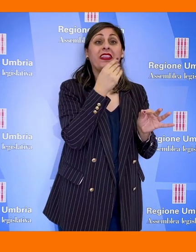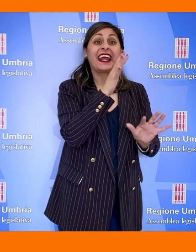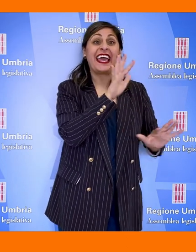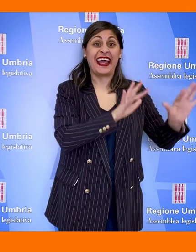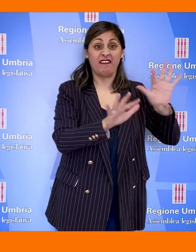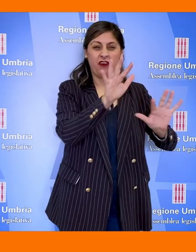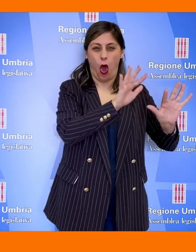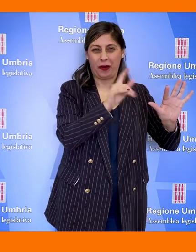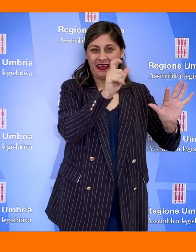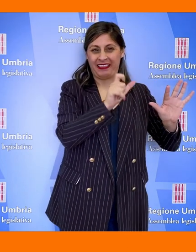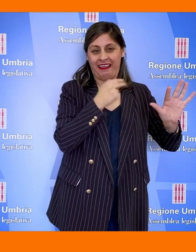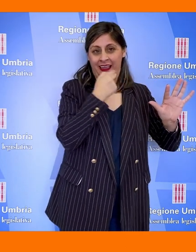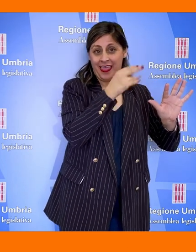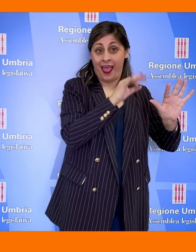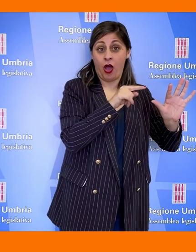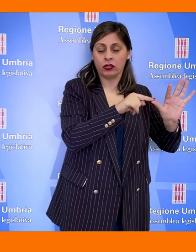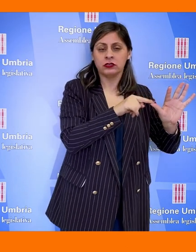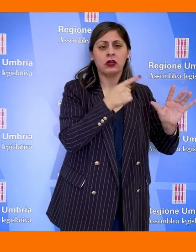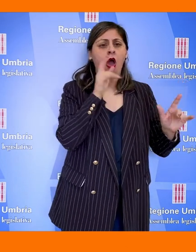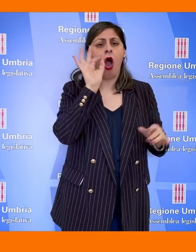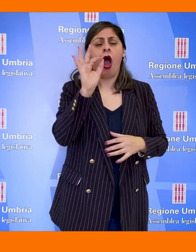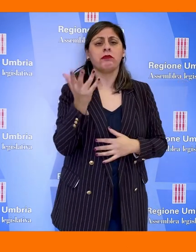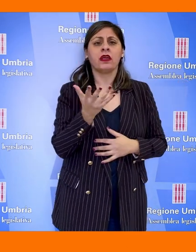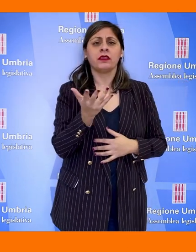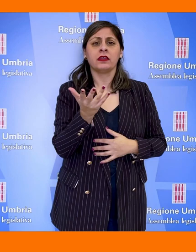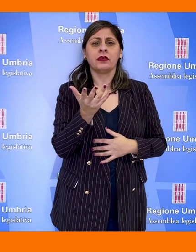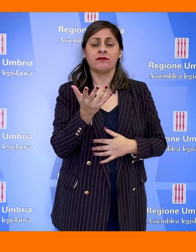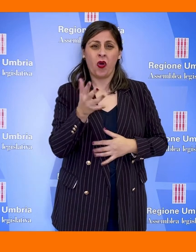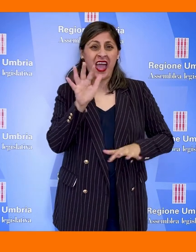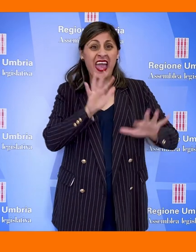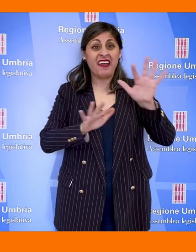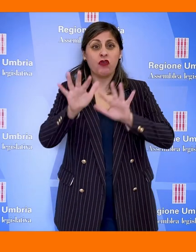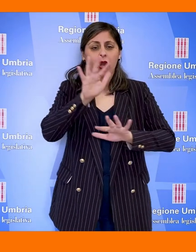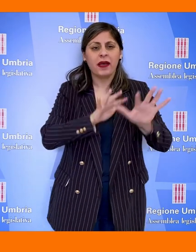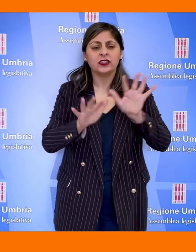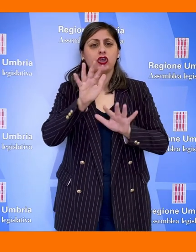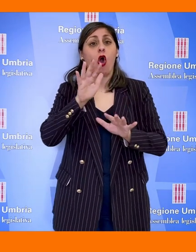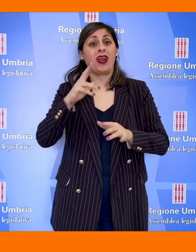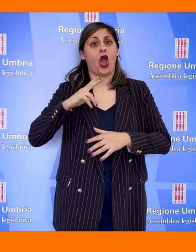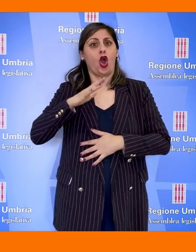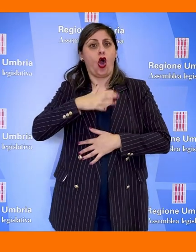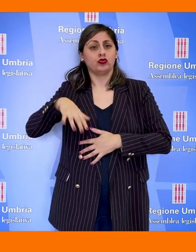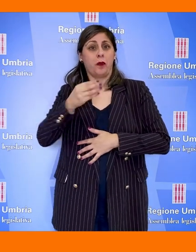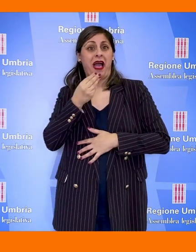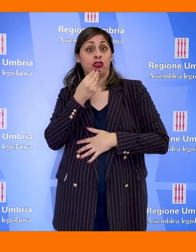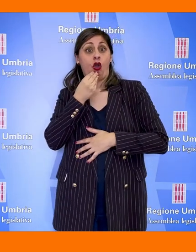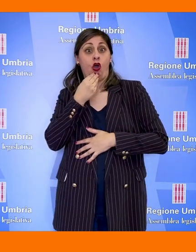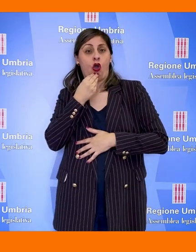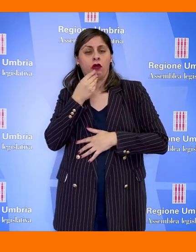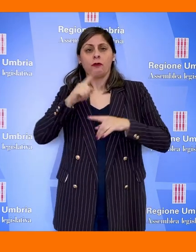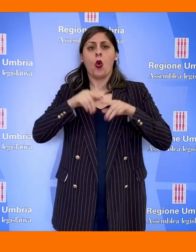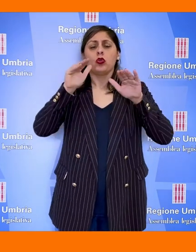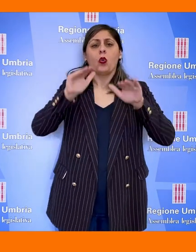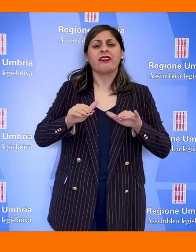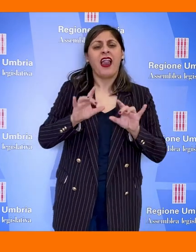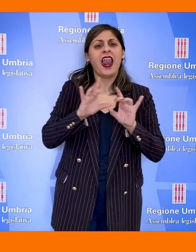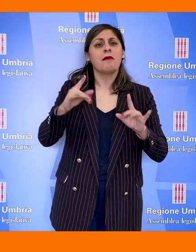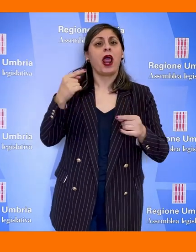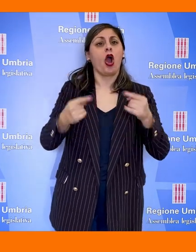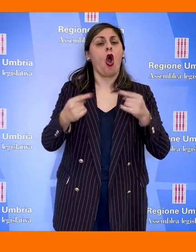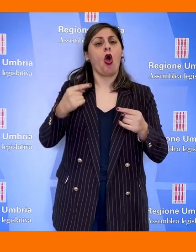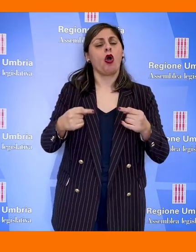Nutrinform, definito in Italia, ai fini di una più corretta informazione dei consumatori e una tutela della